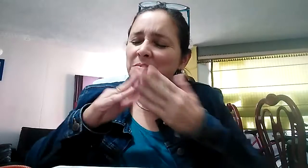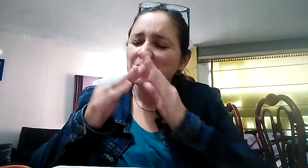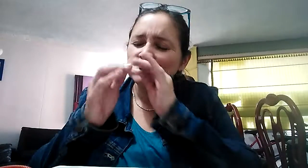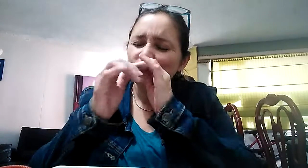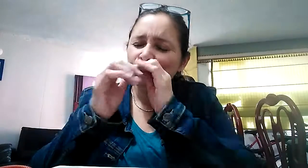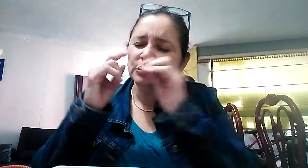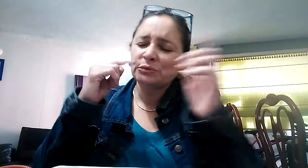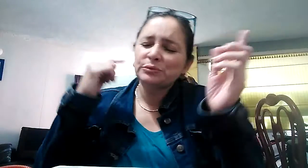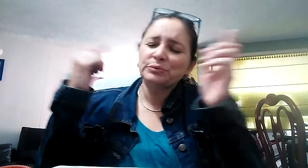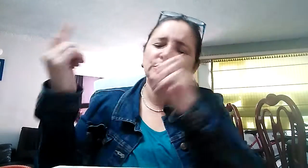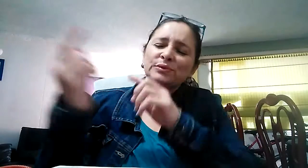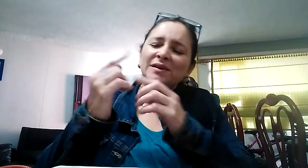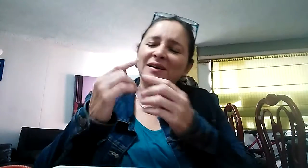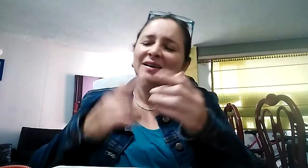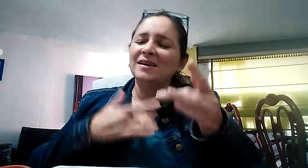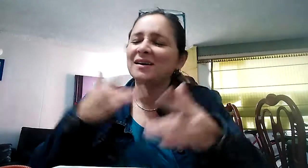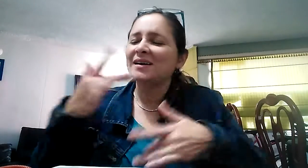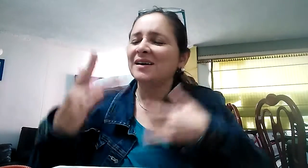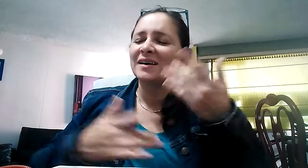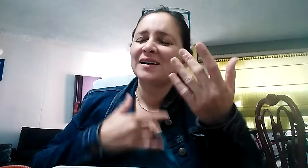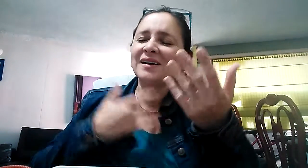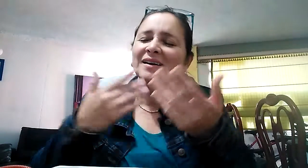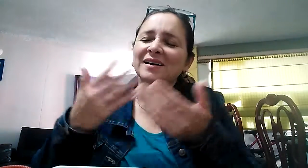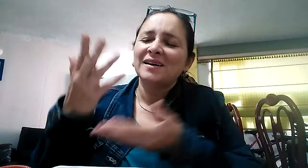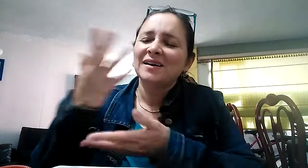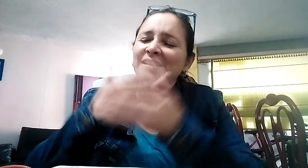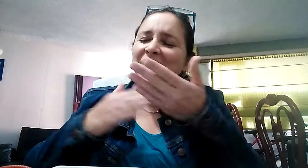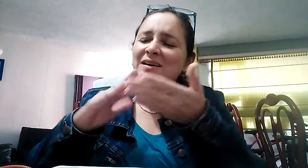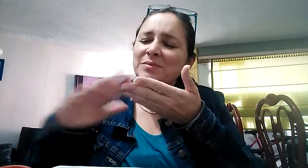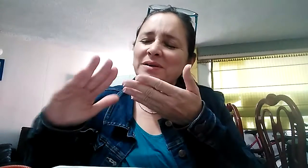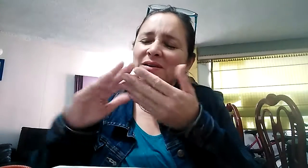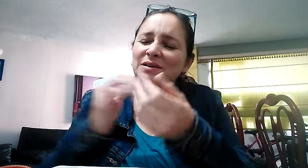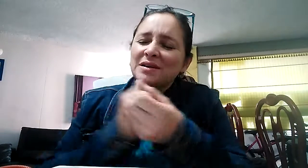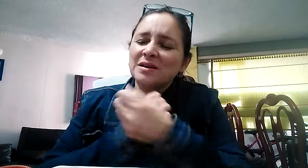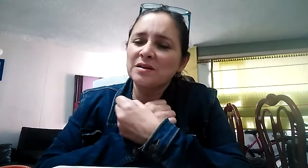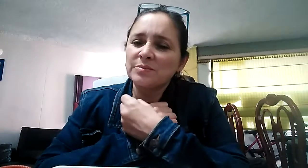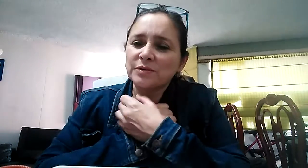tío Stan? ¿Eh? Conocería esa voz donde fuera. ¡Eres el de la broma telefónica!